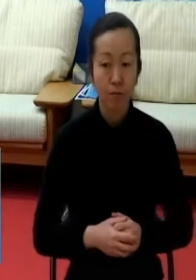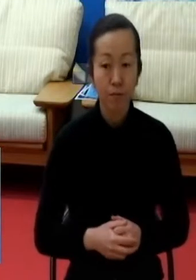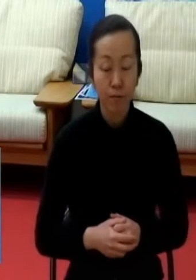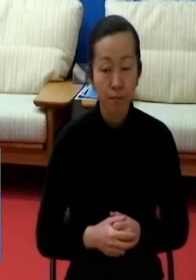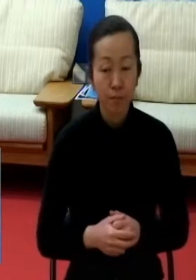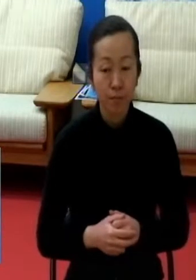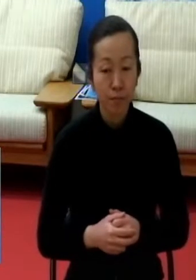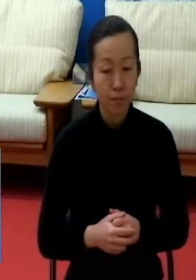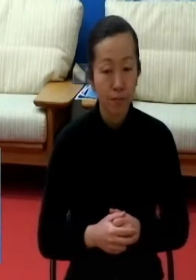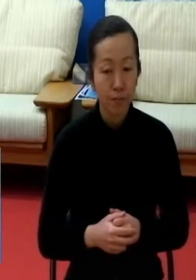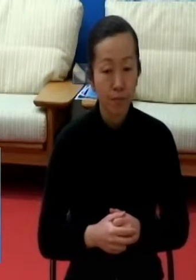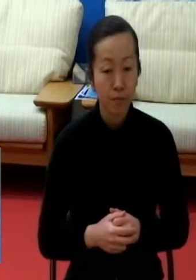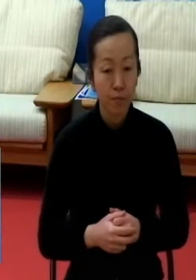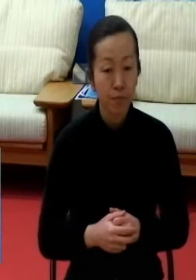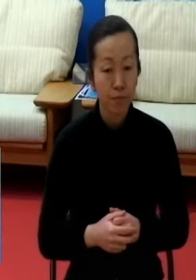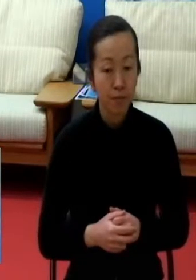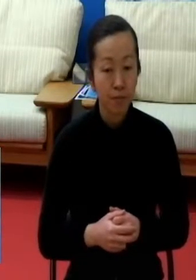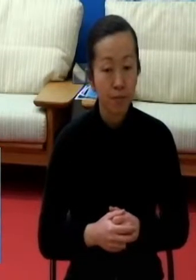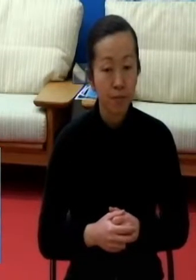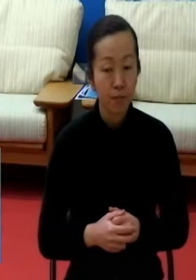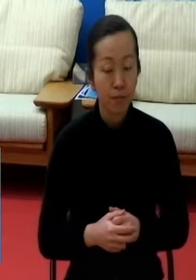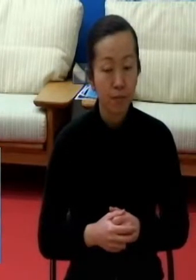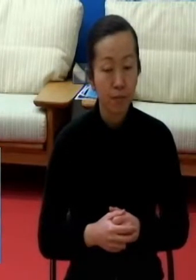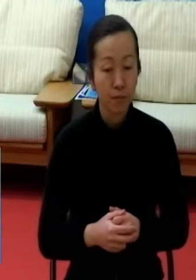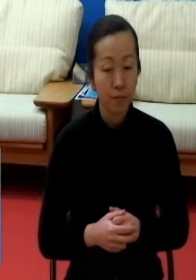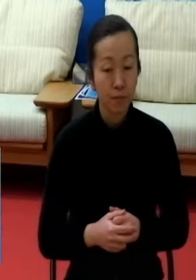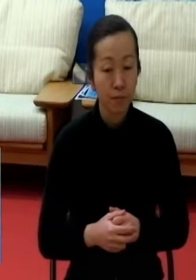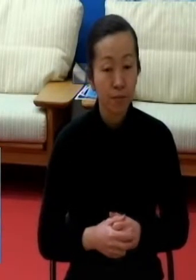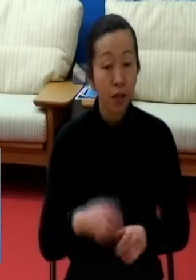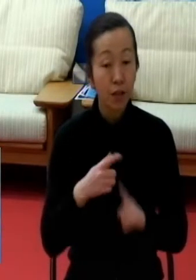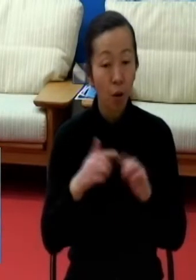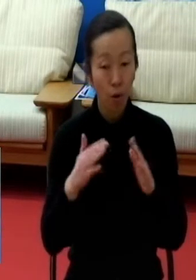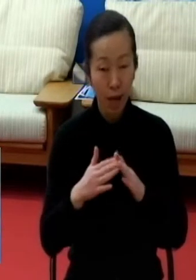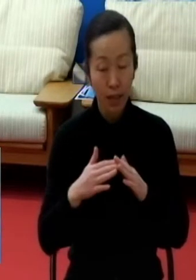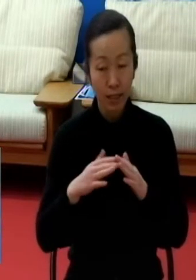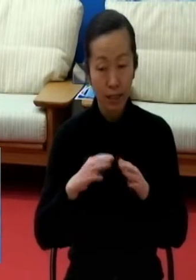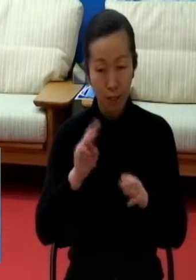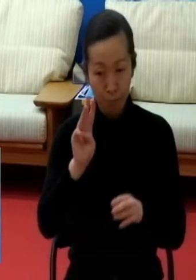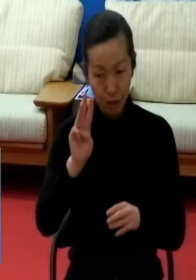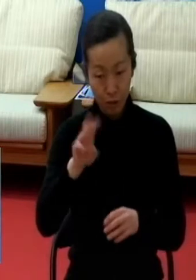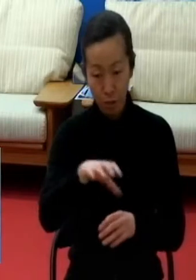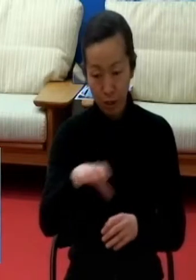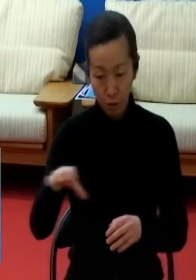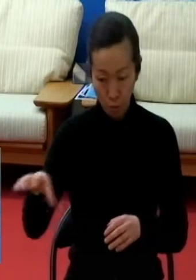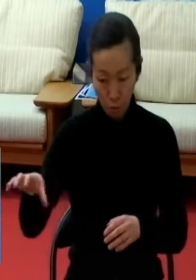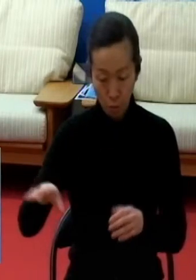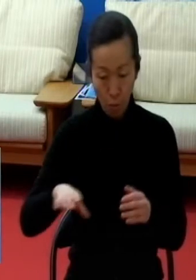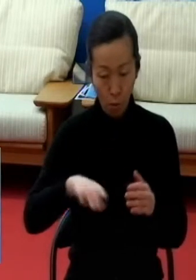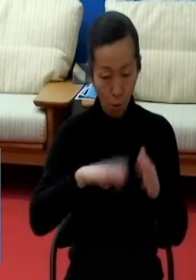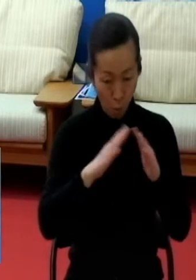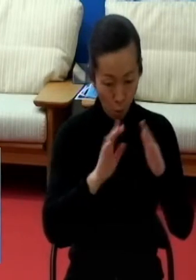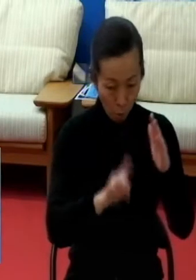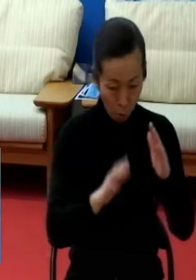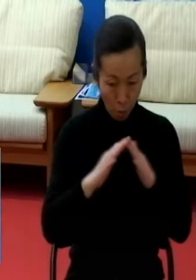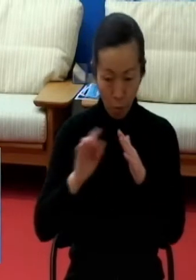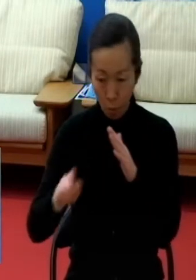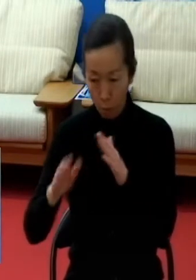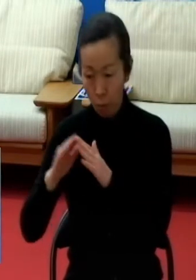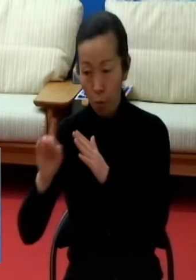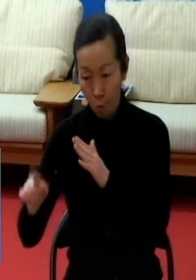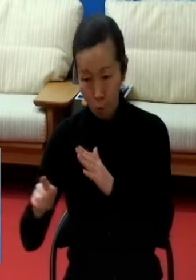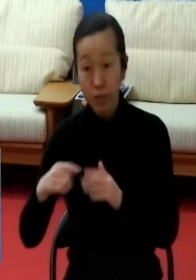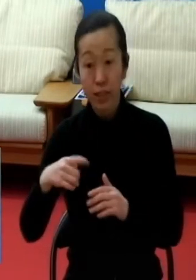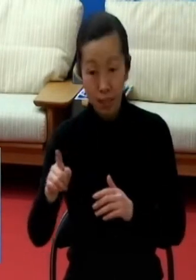교회도 3곳을 방문했고, 그 다음에 정신병원도 방문했습니다. 教会3カ所訪問して、また精神病院も訪問しました